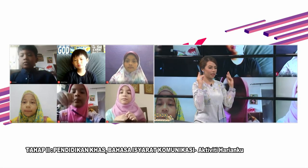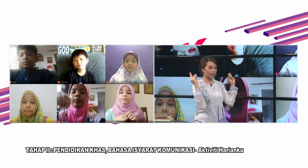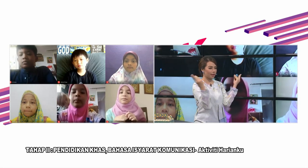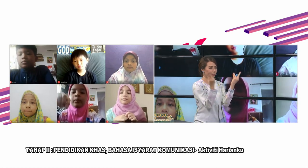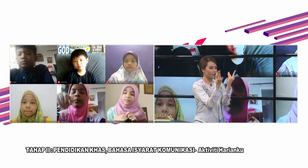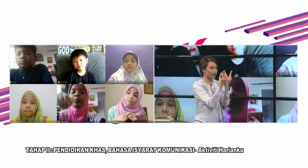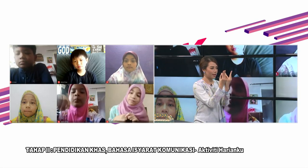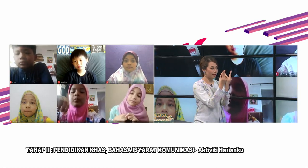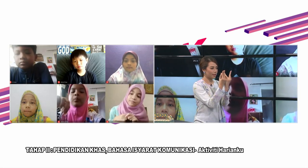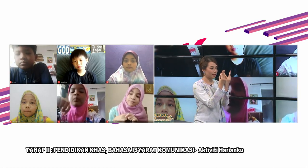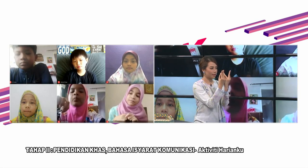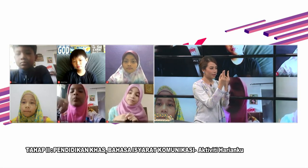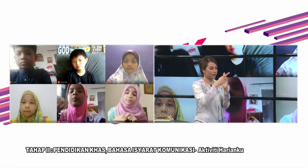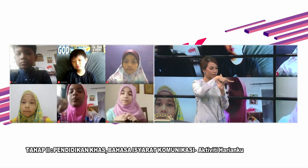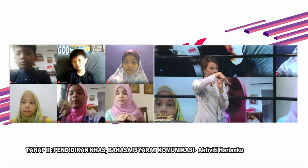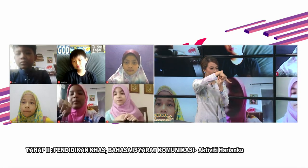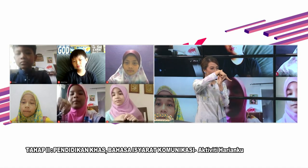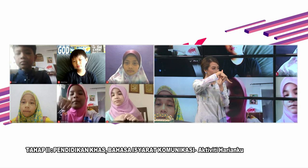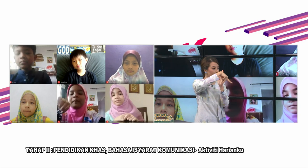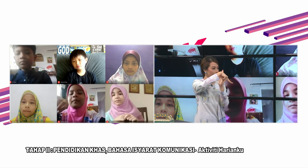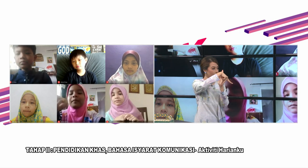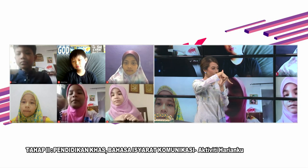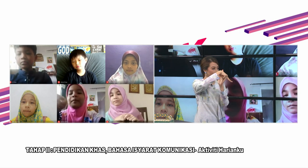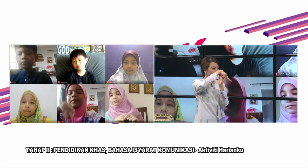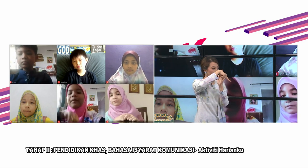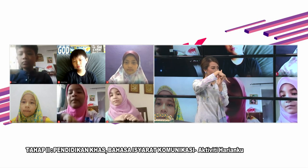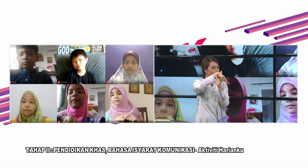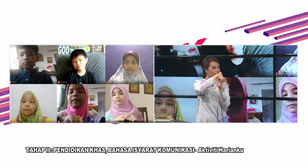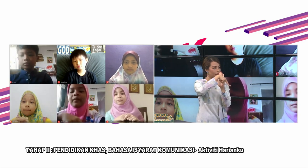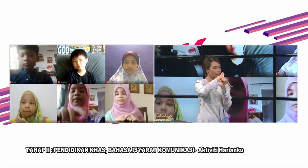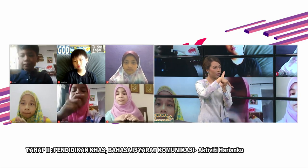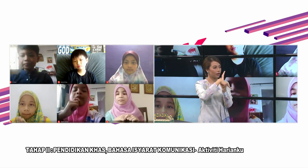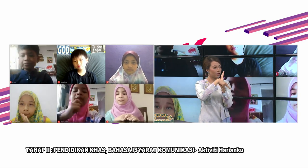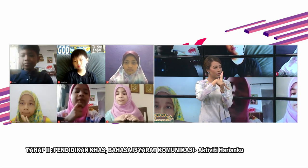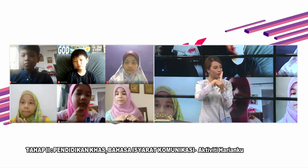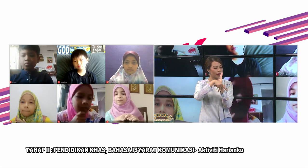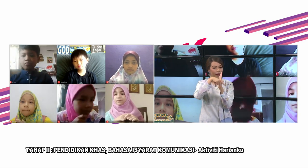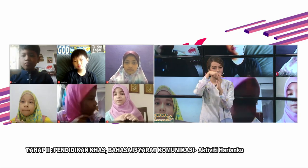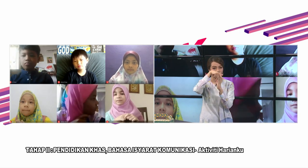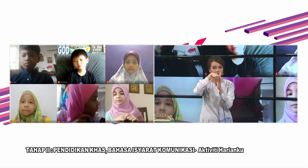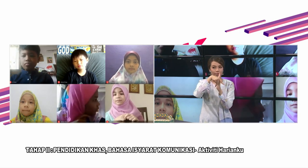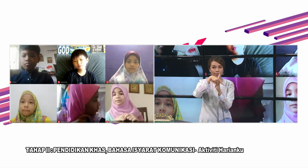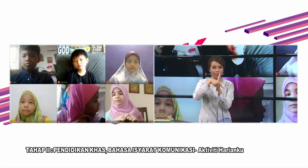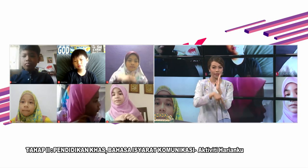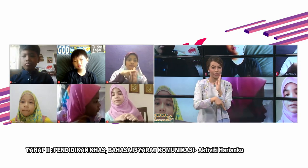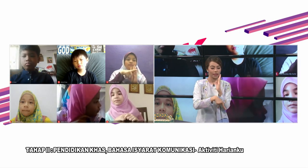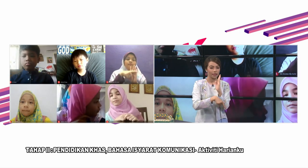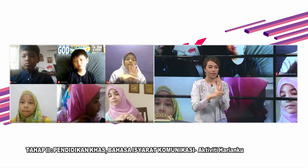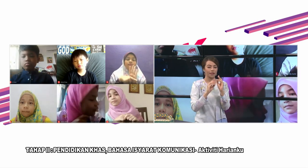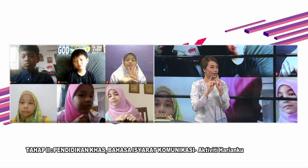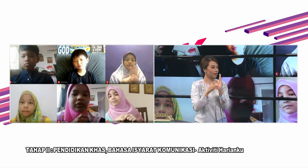Huruf P. Himpunan. Atas ni, tulang bawah ni per. Ni untuk imbuhan. Dia dekat ni. Imbuhan. Ni.